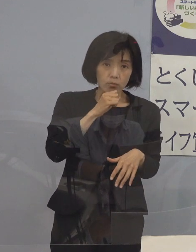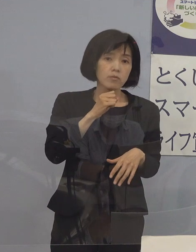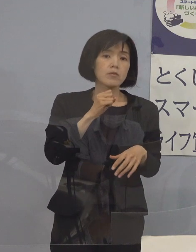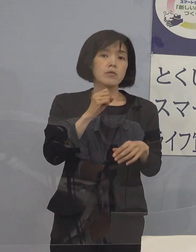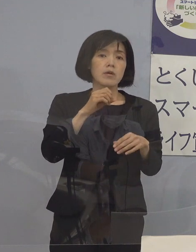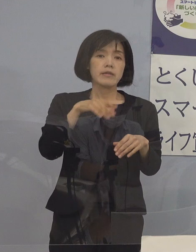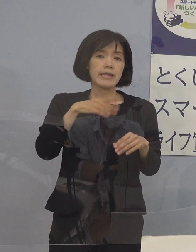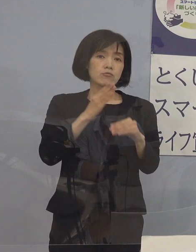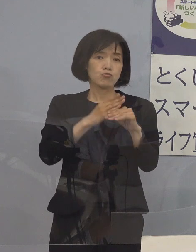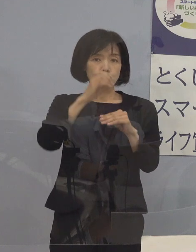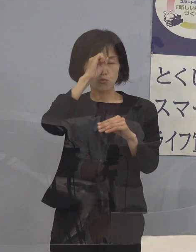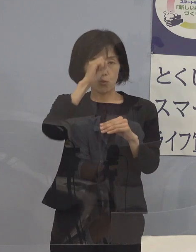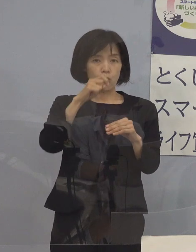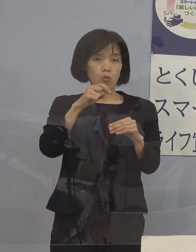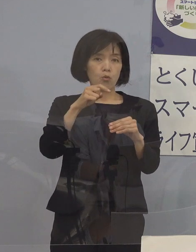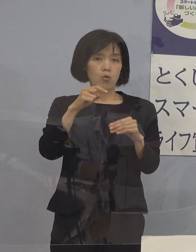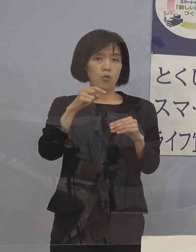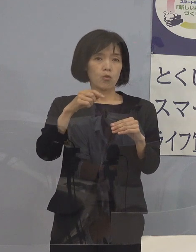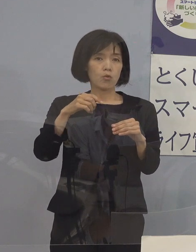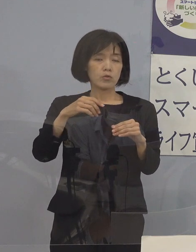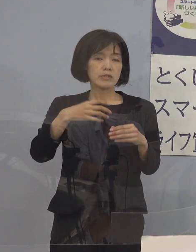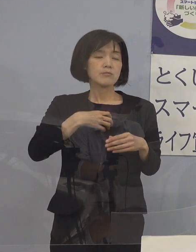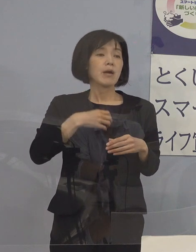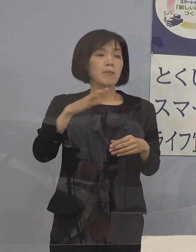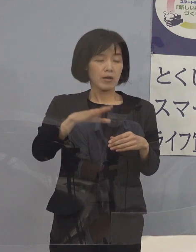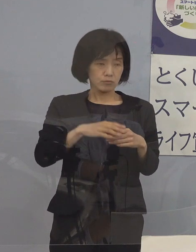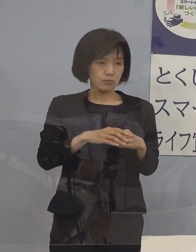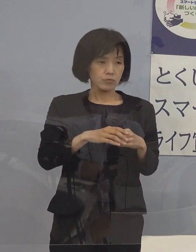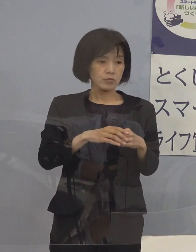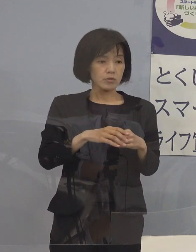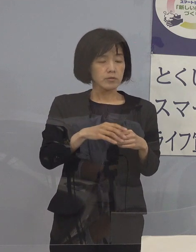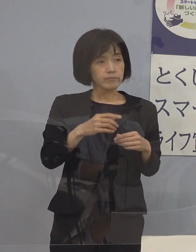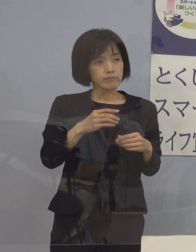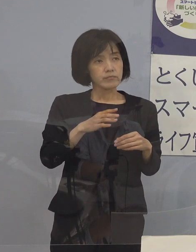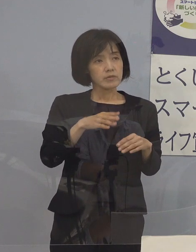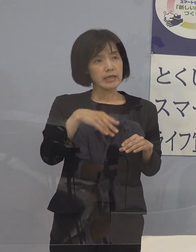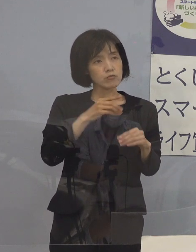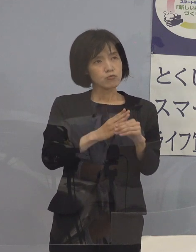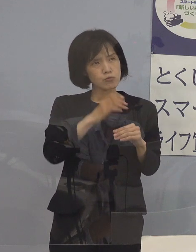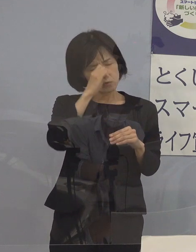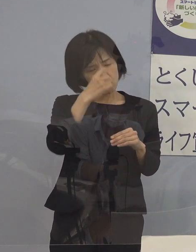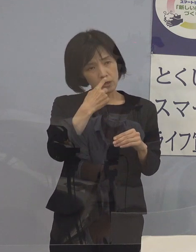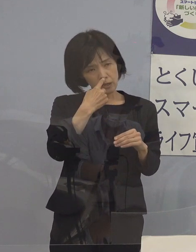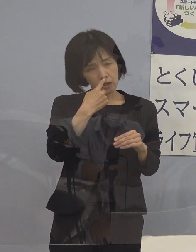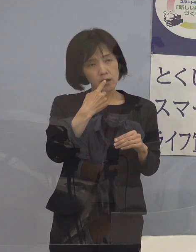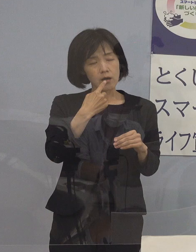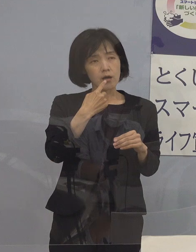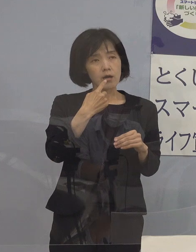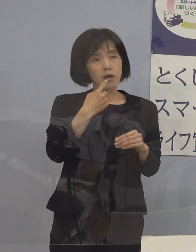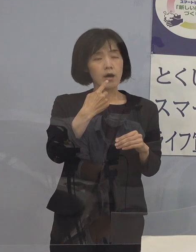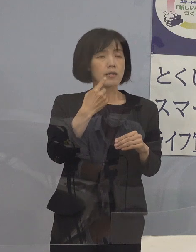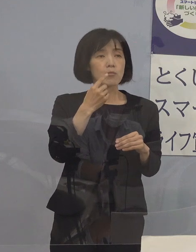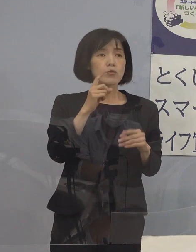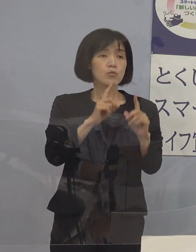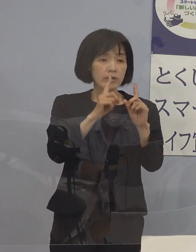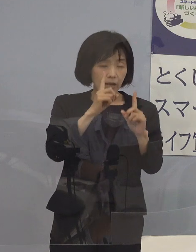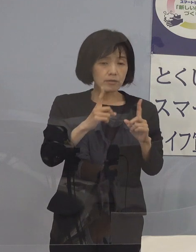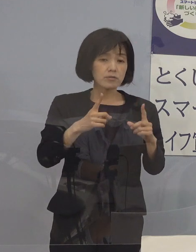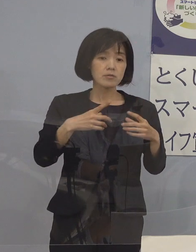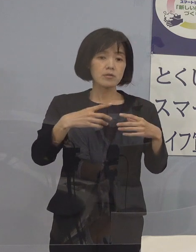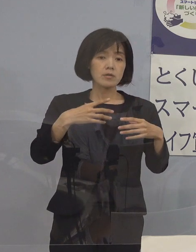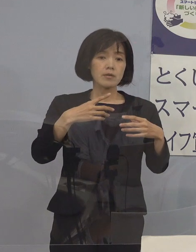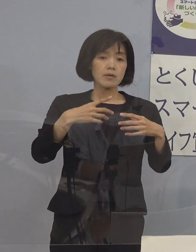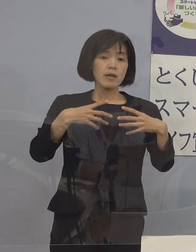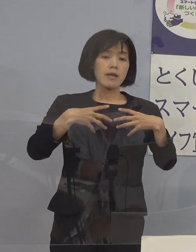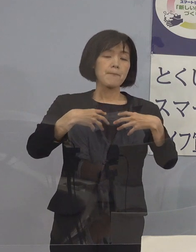お医者さんに行く。ただお医者さんに行った時に、うん、熱中症かな、でも場合によってレントゲン、X 線などを取った場